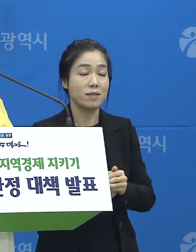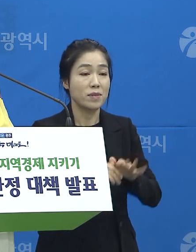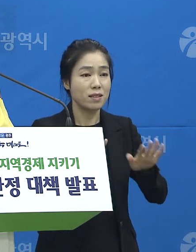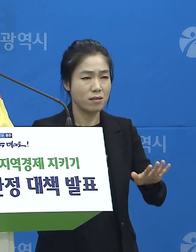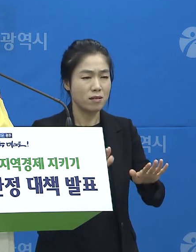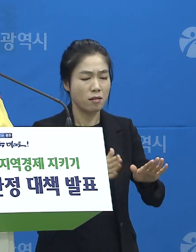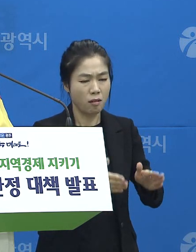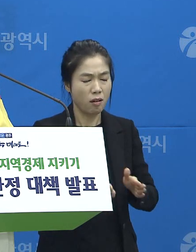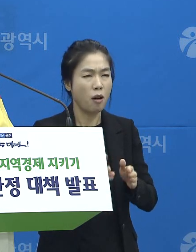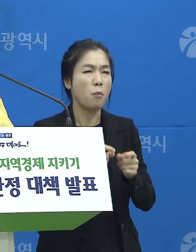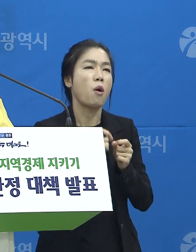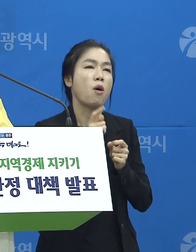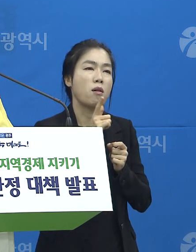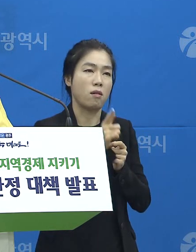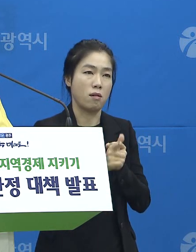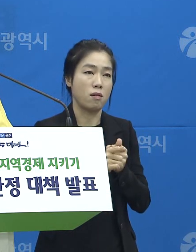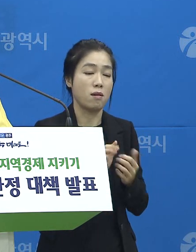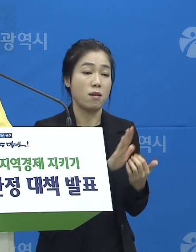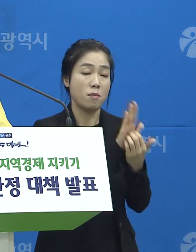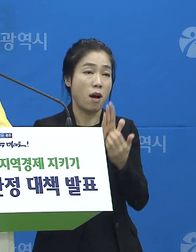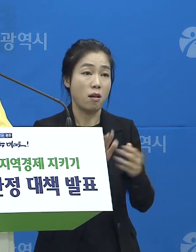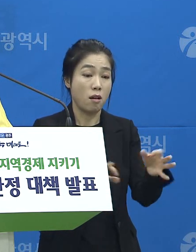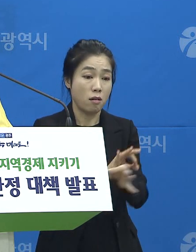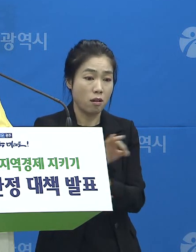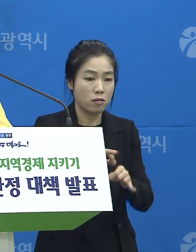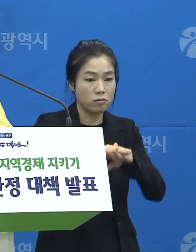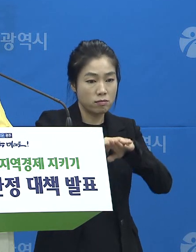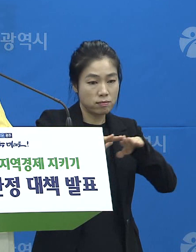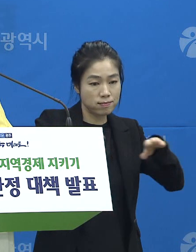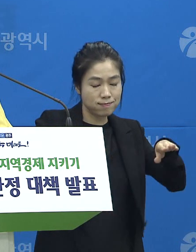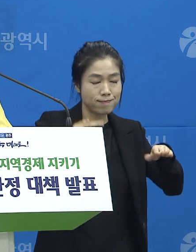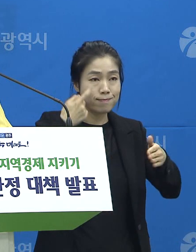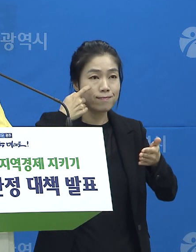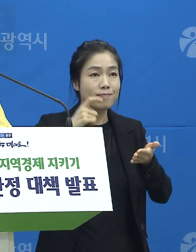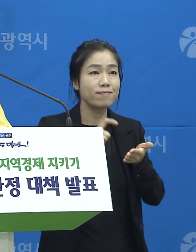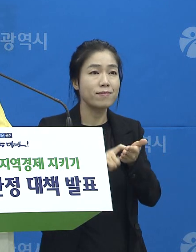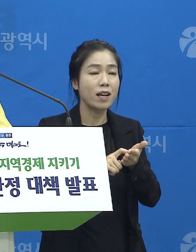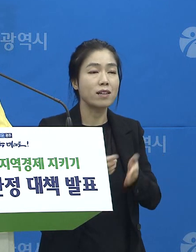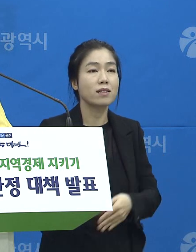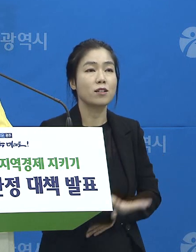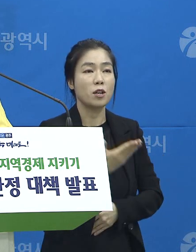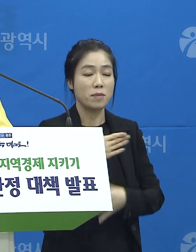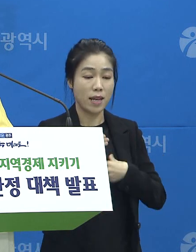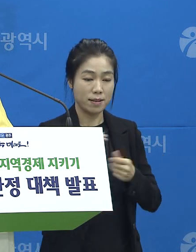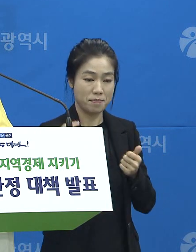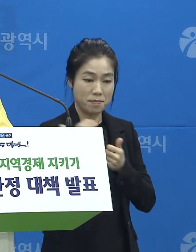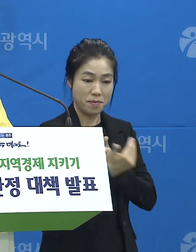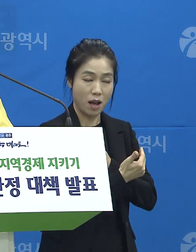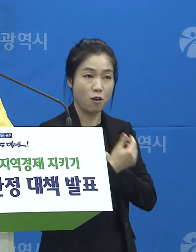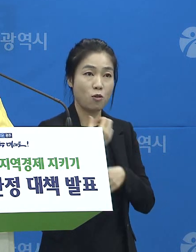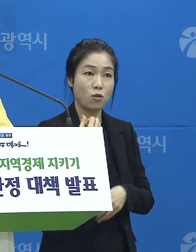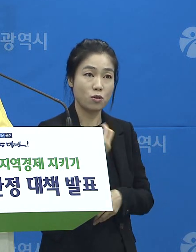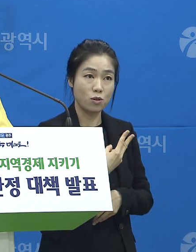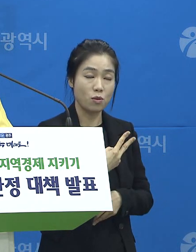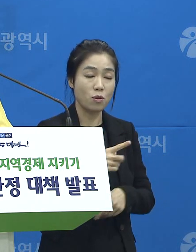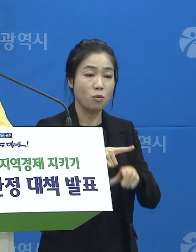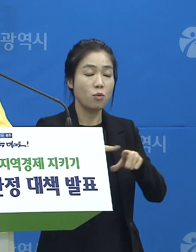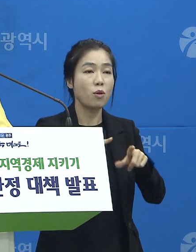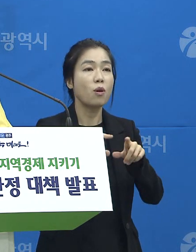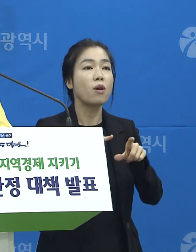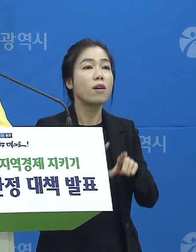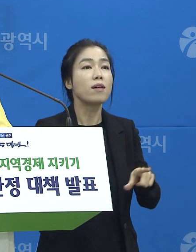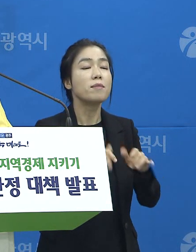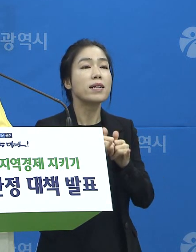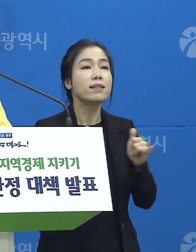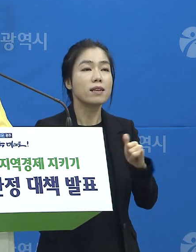갈 길이 멉니다. 방역과 경제의 균형점을 찾아 시민들의 안전을 지켜내면서도 서민들의